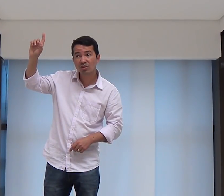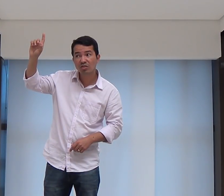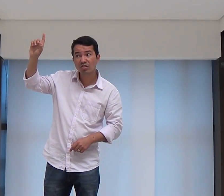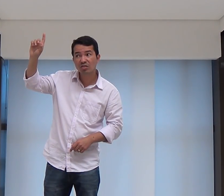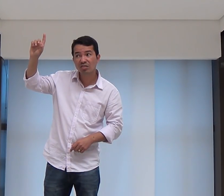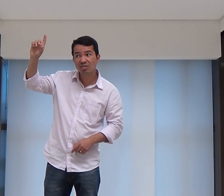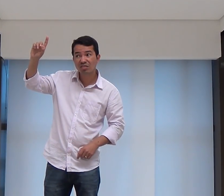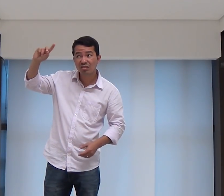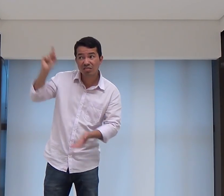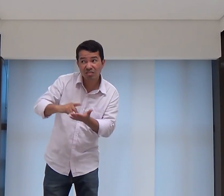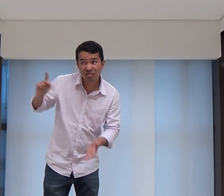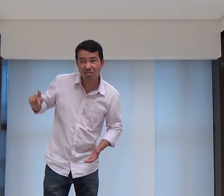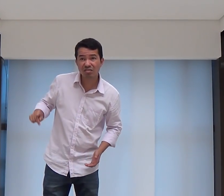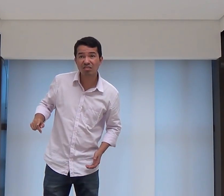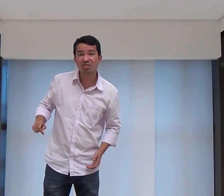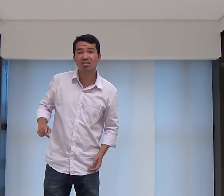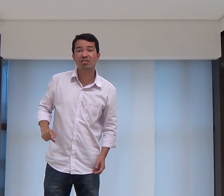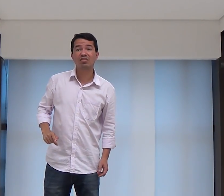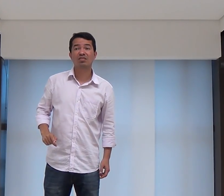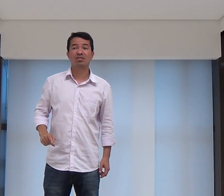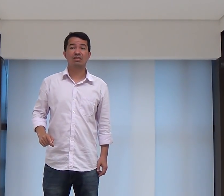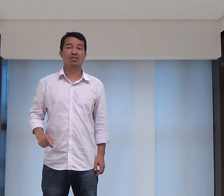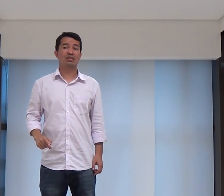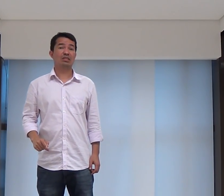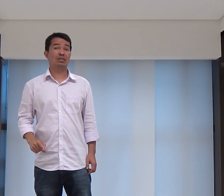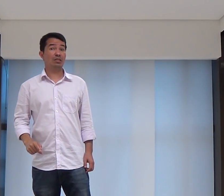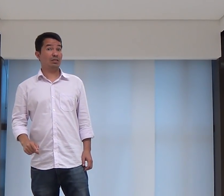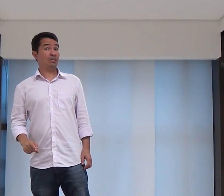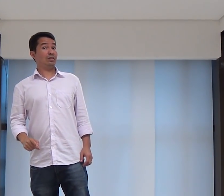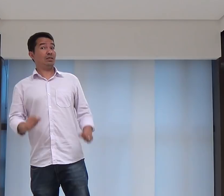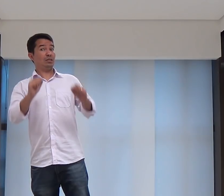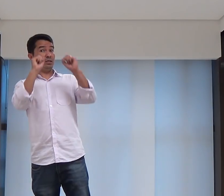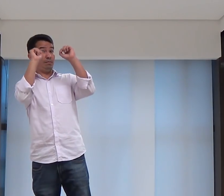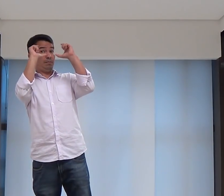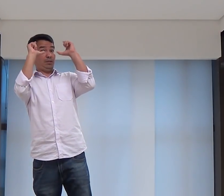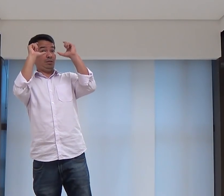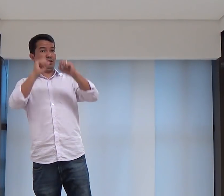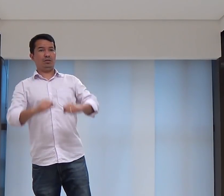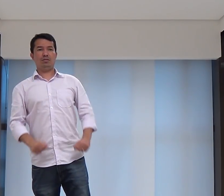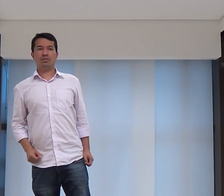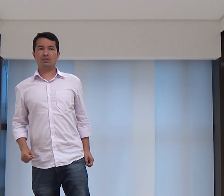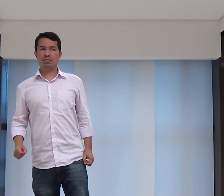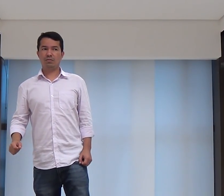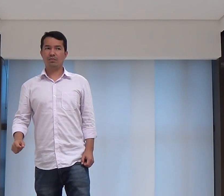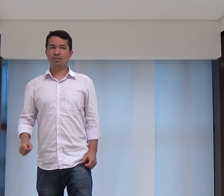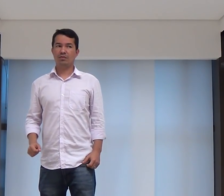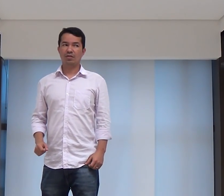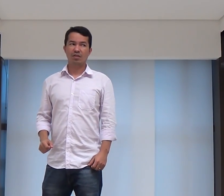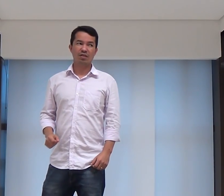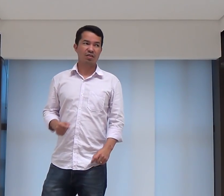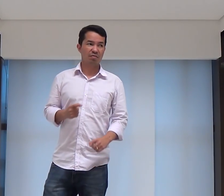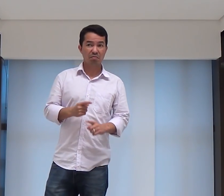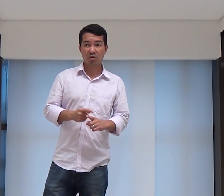Se você é povo de Deus, de verdade, você vai fazer essas coisas. Então abre seu olho, presta